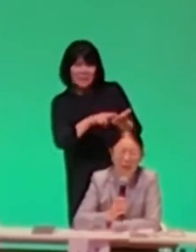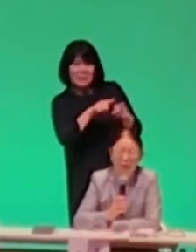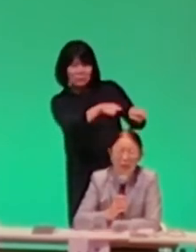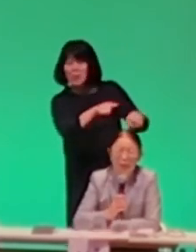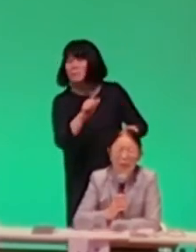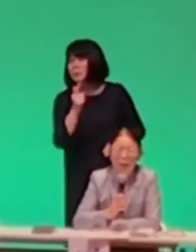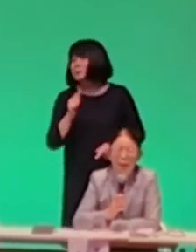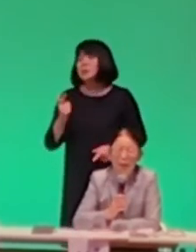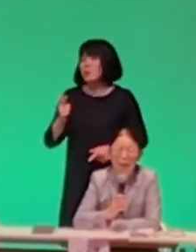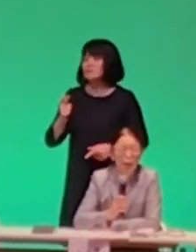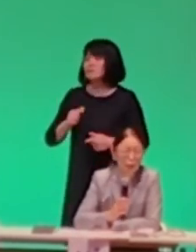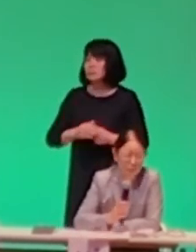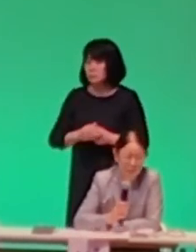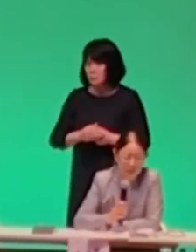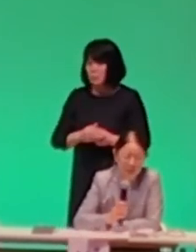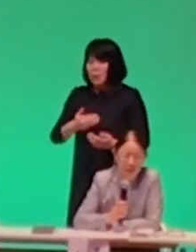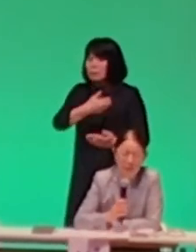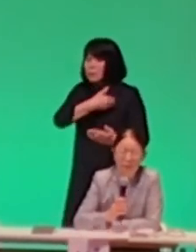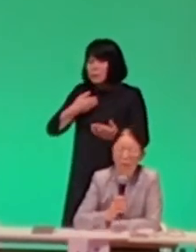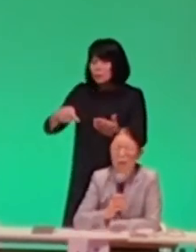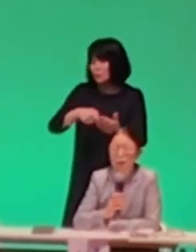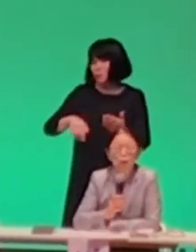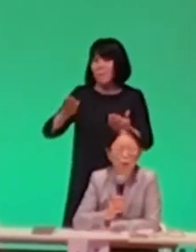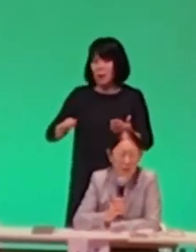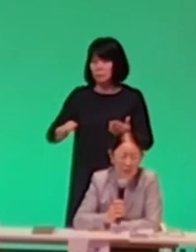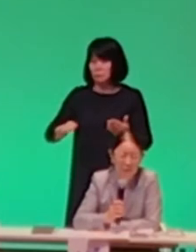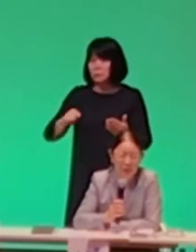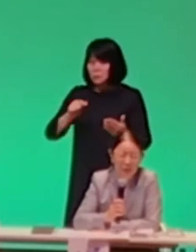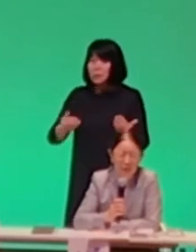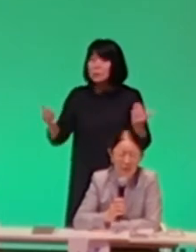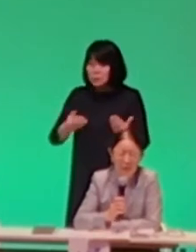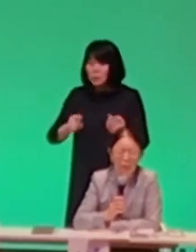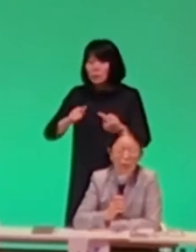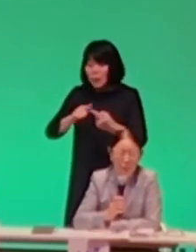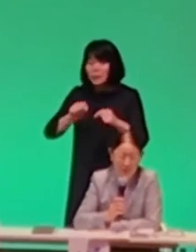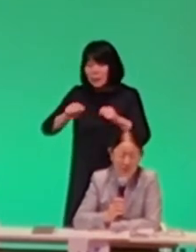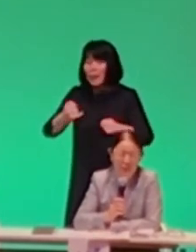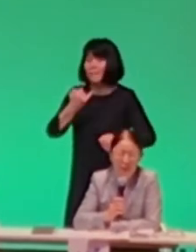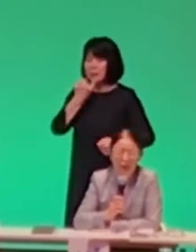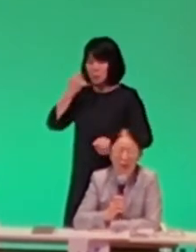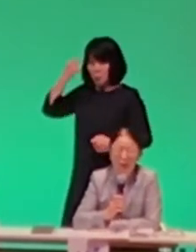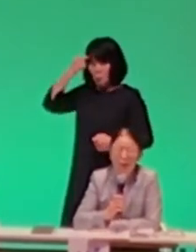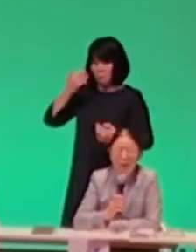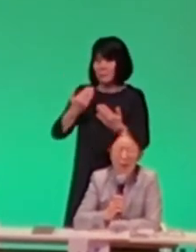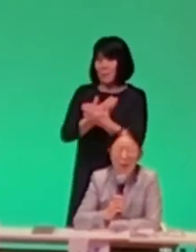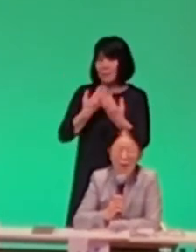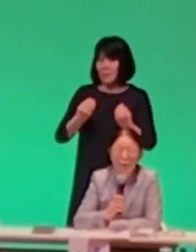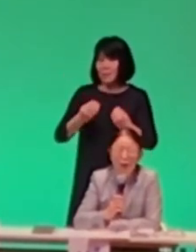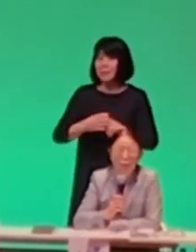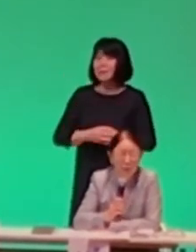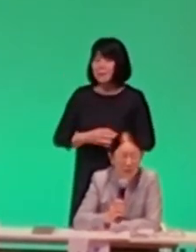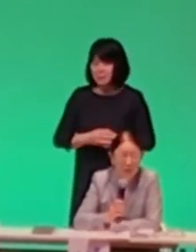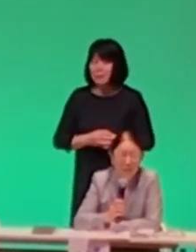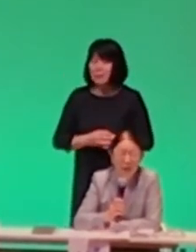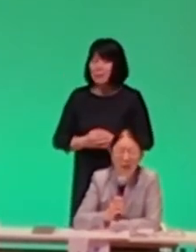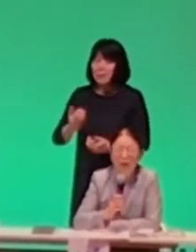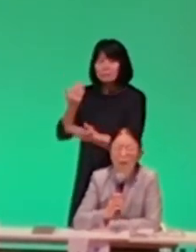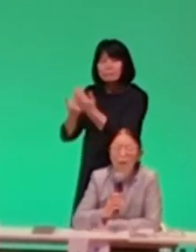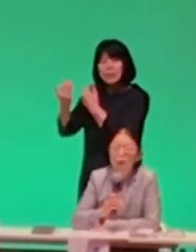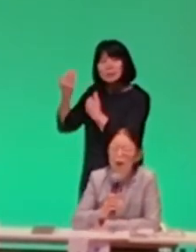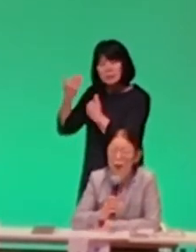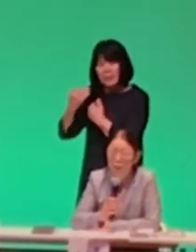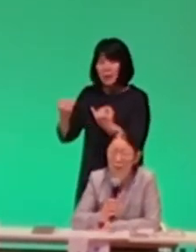ない、できることでを仕事にすればいいんだって思うようになりました。で、昔